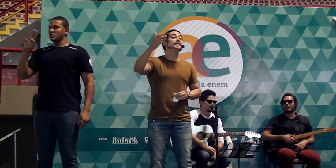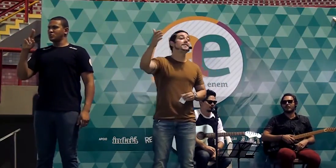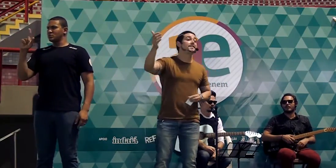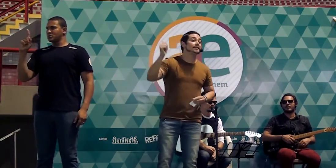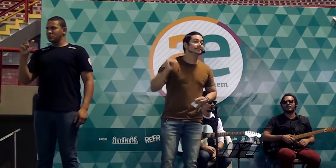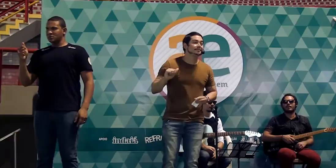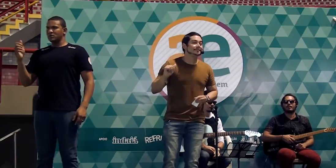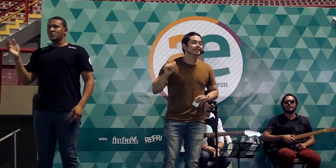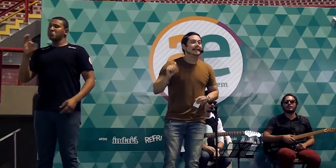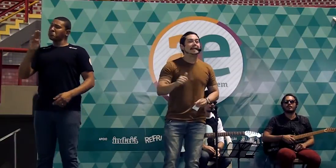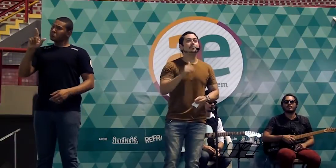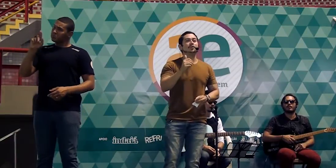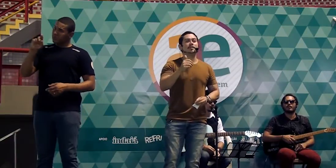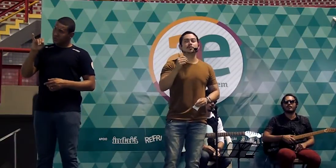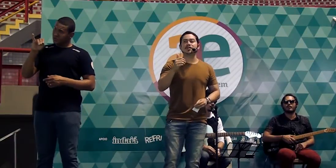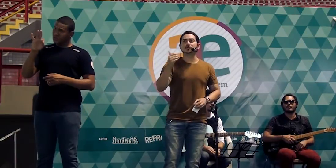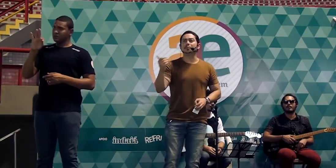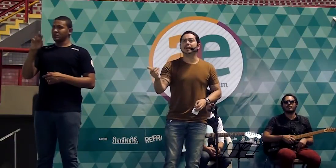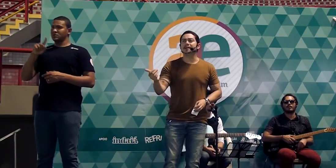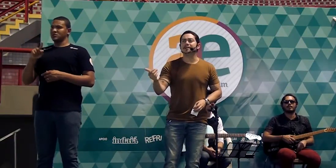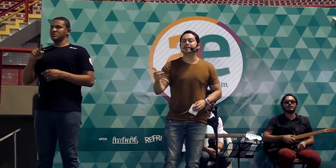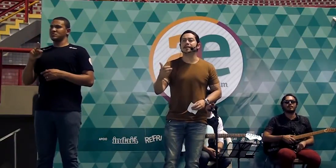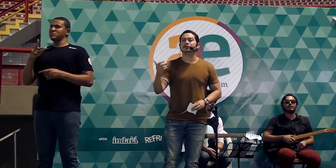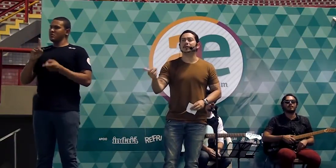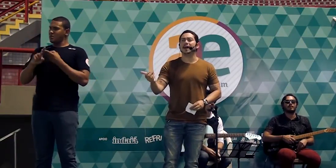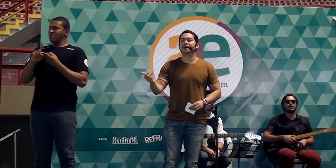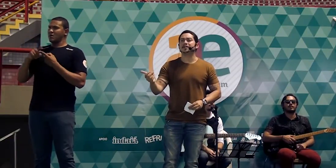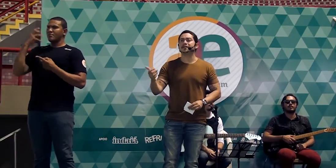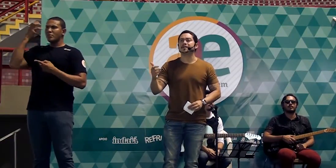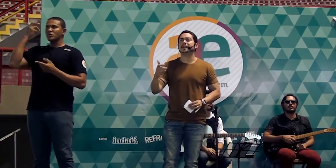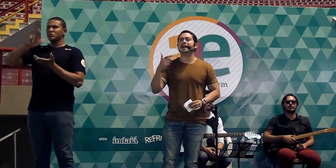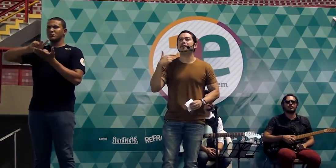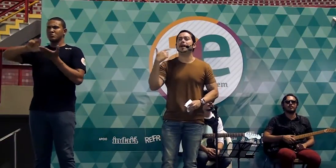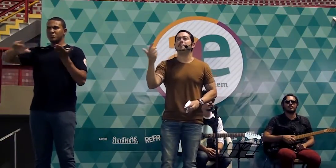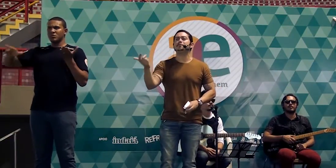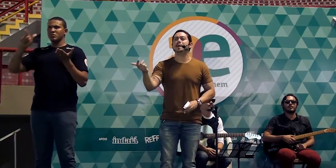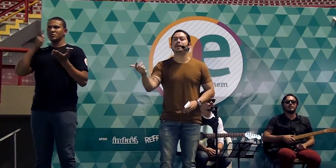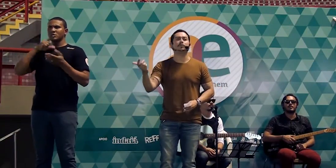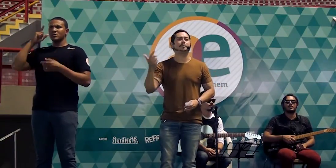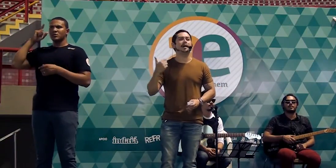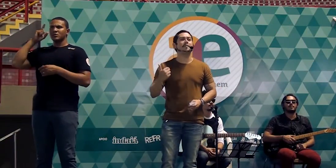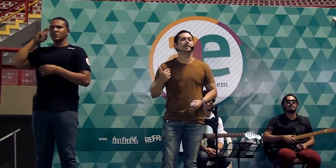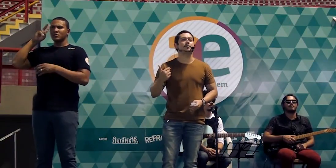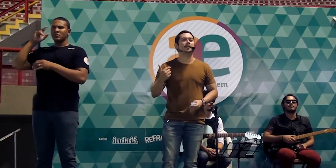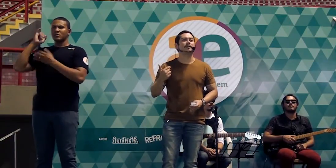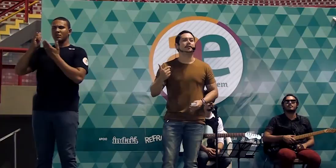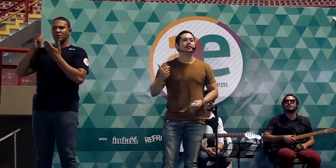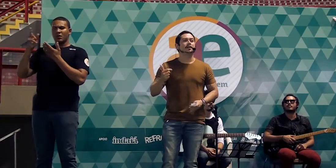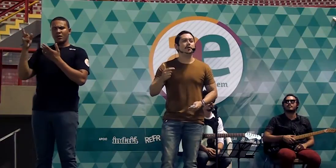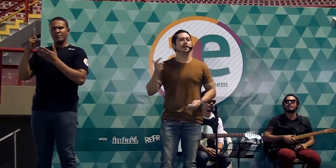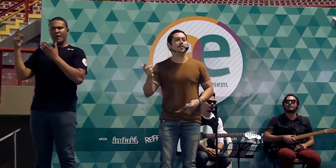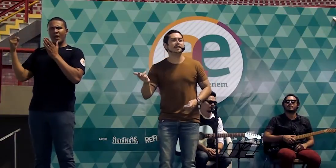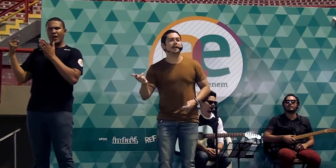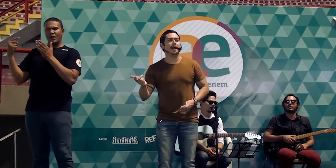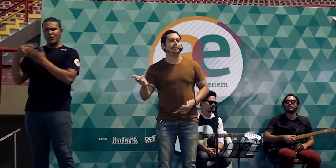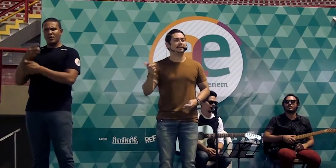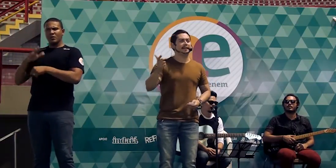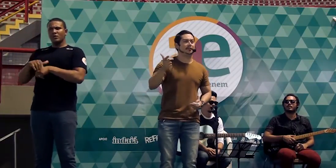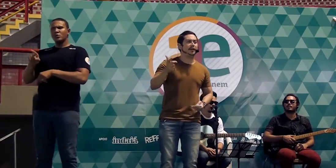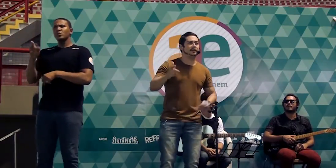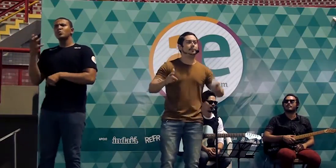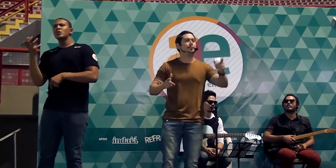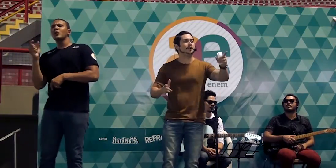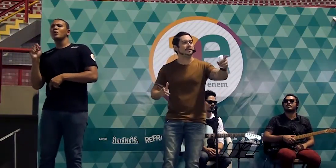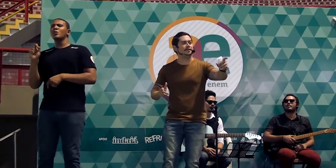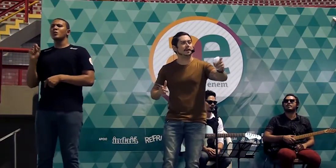O Blitz, que muitas músicas do Blitz são tão narrativas que ele pergunta para ele mesmo, né? E o que você quer?